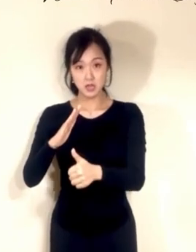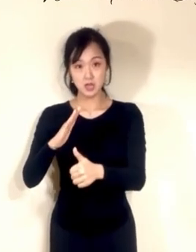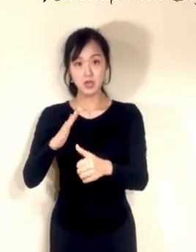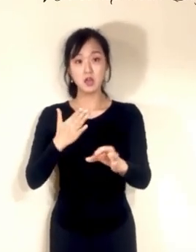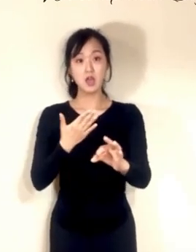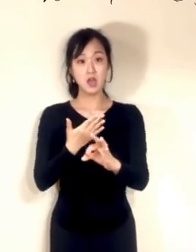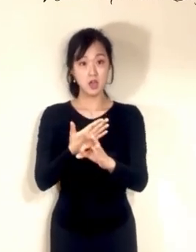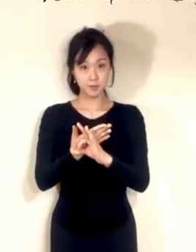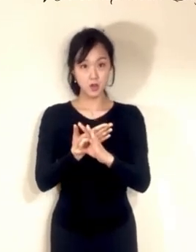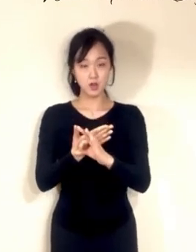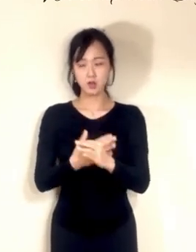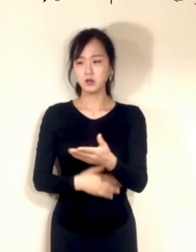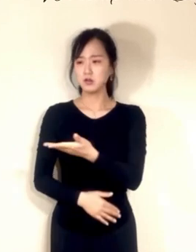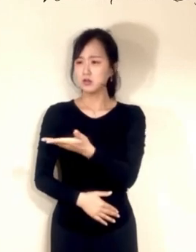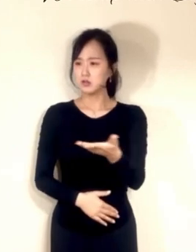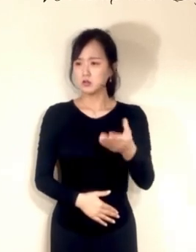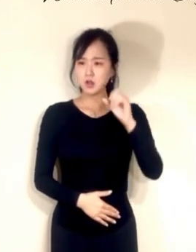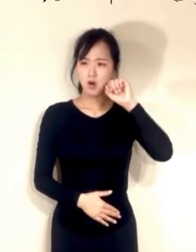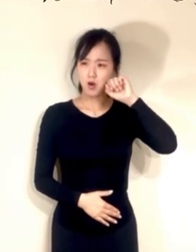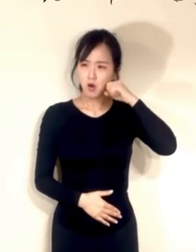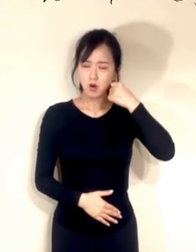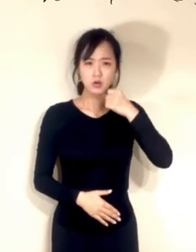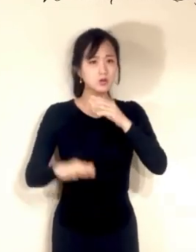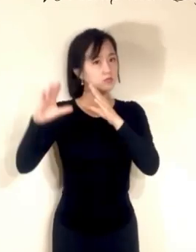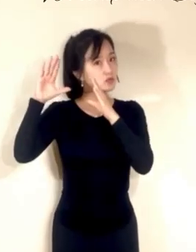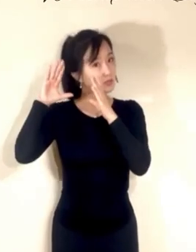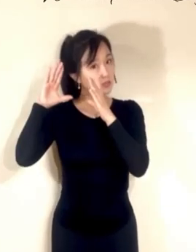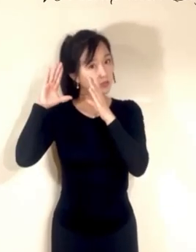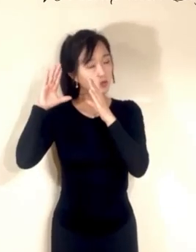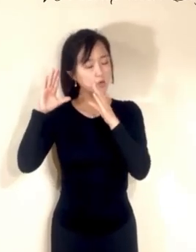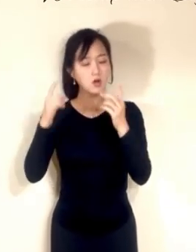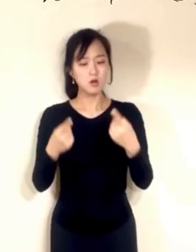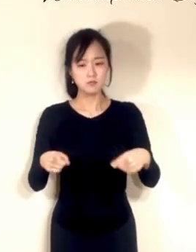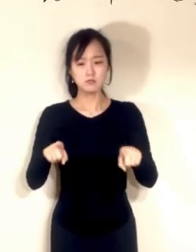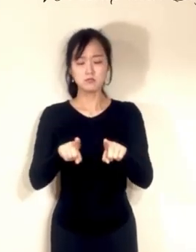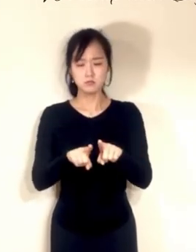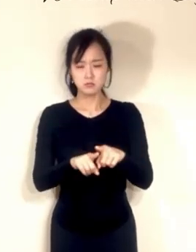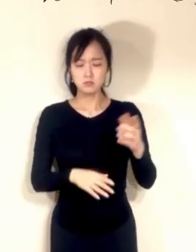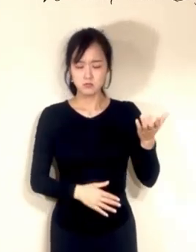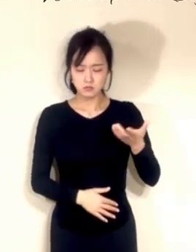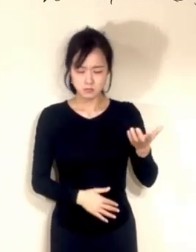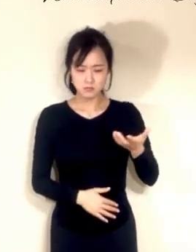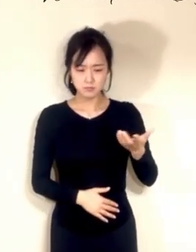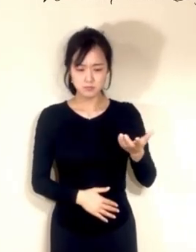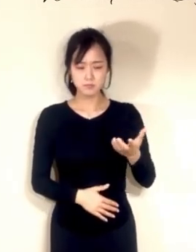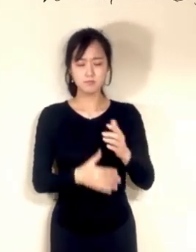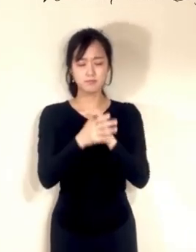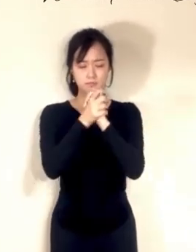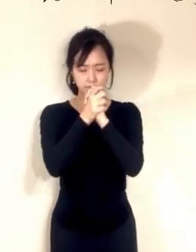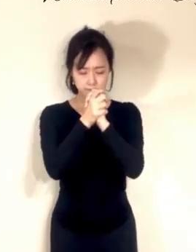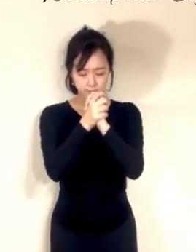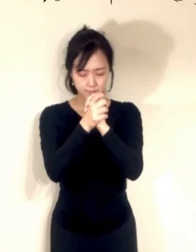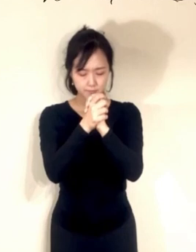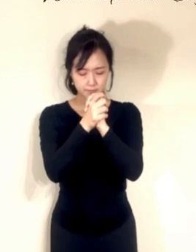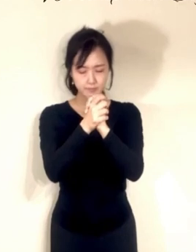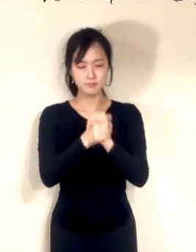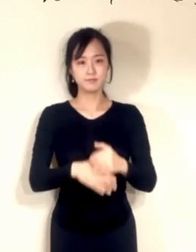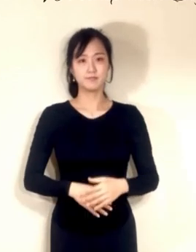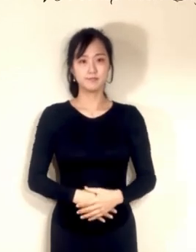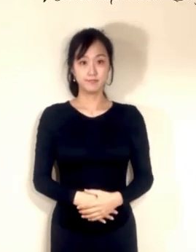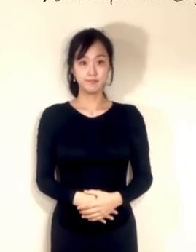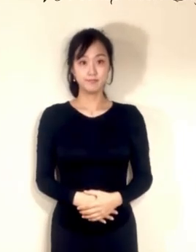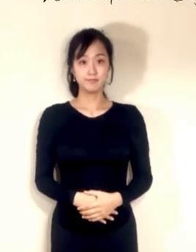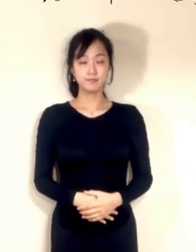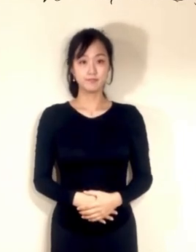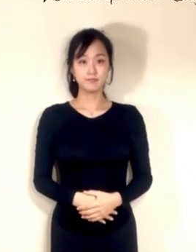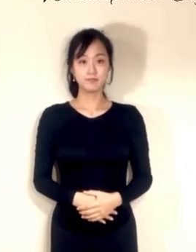신방 가면요, 하는 일이 있어요. 그게 뭐냐면 결국 그 가정의 어려운 문제를 듣고 함께 아파하고 그 문제를 놓고